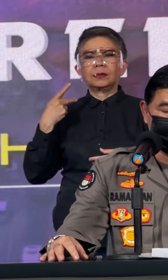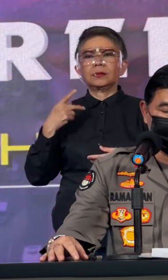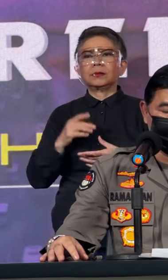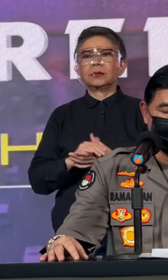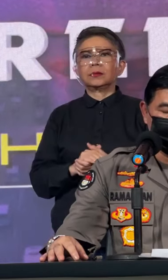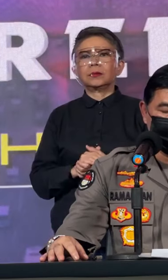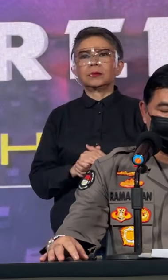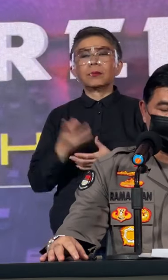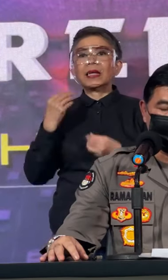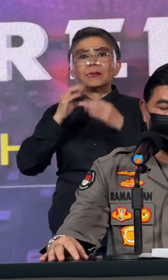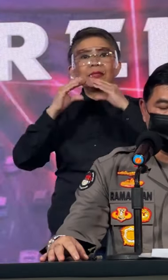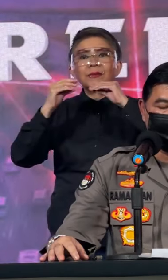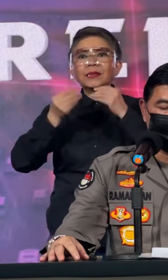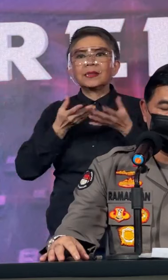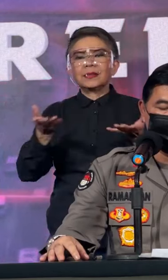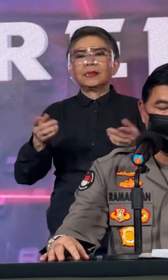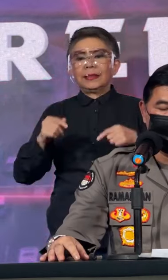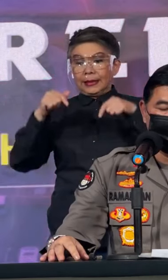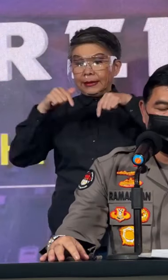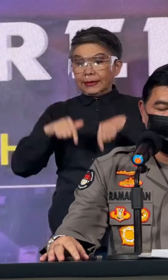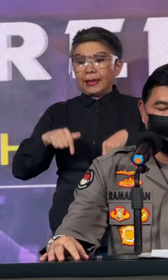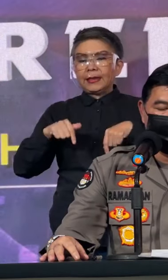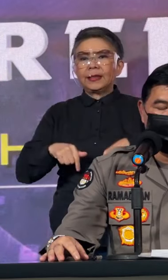diekspos, saat ini